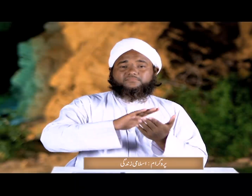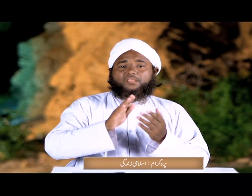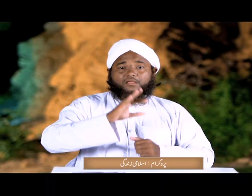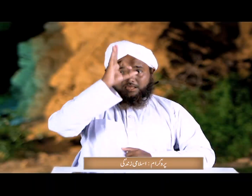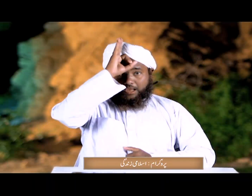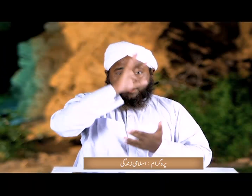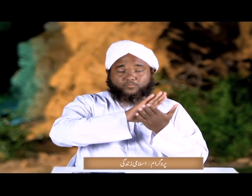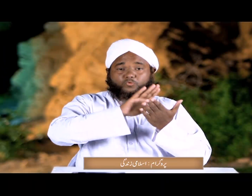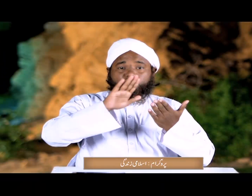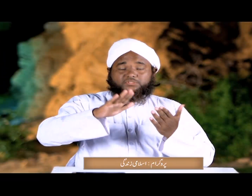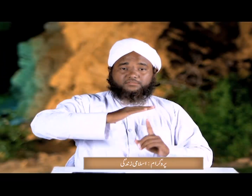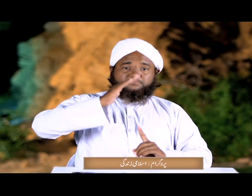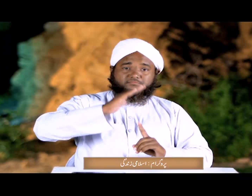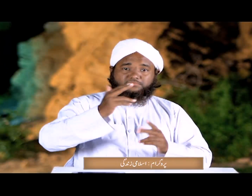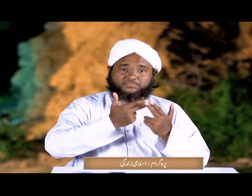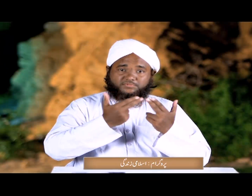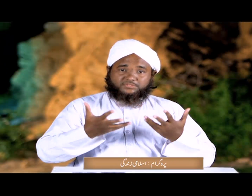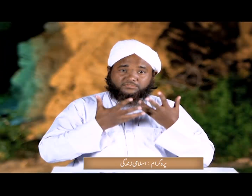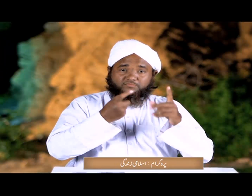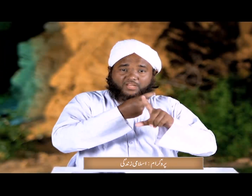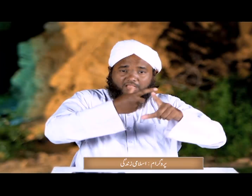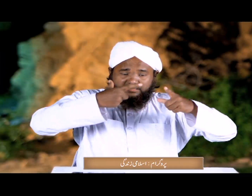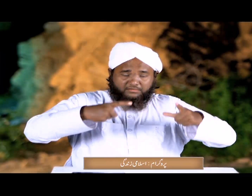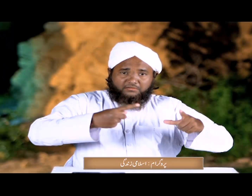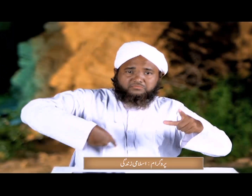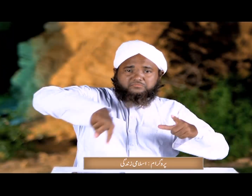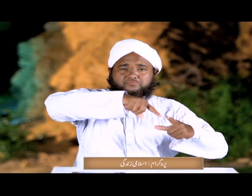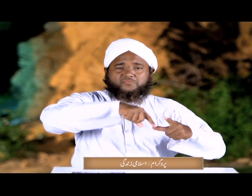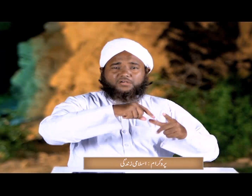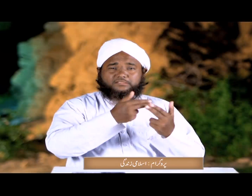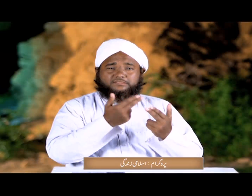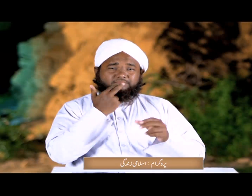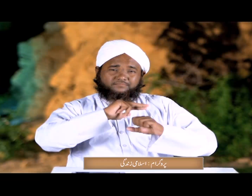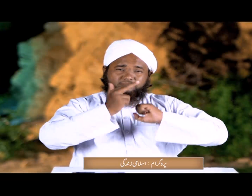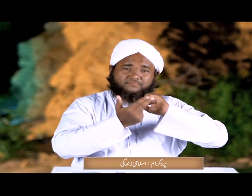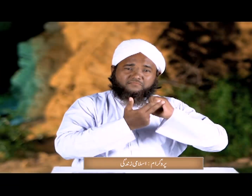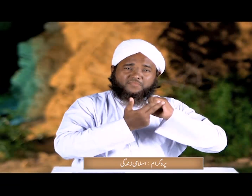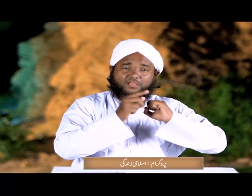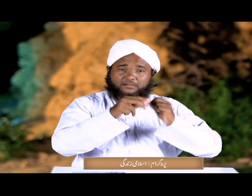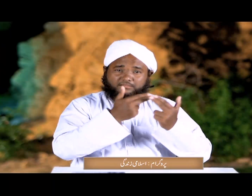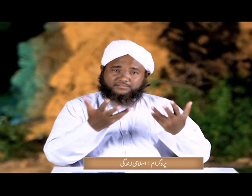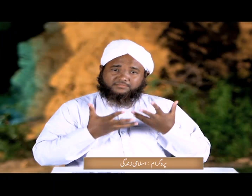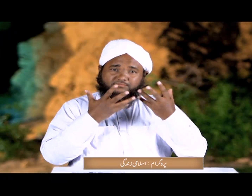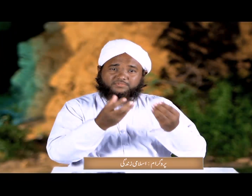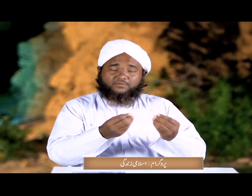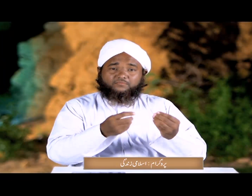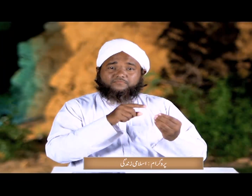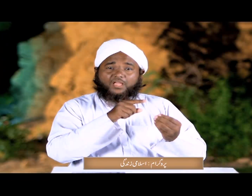سیدنا امام حسین رضی اللہ عنہ کی میدان کربلا میں ظاہر ہونے والی کرامات سنیں گے۔ آخر تک